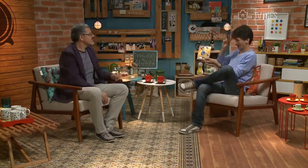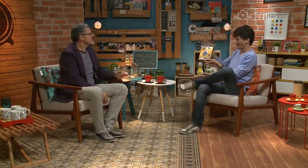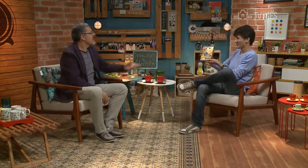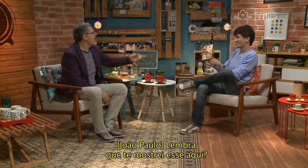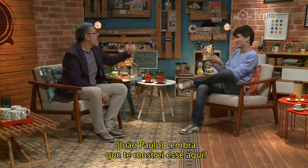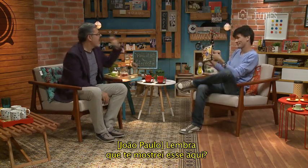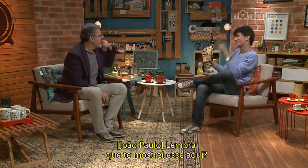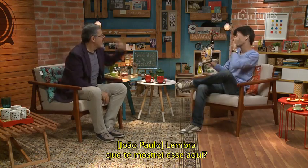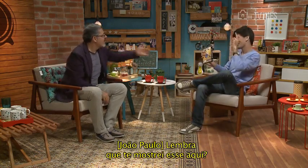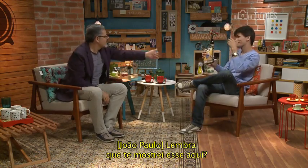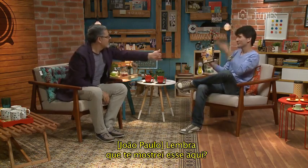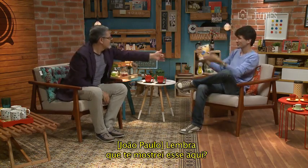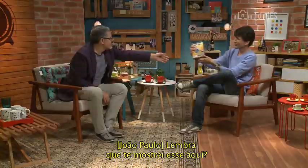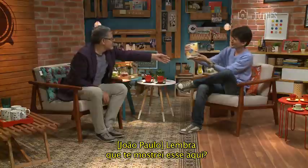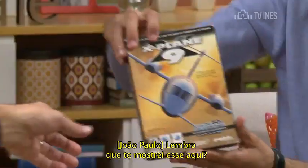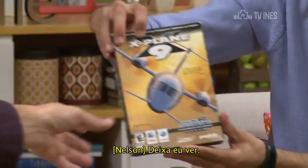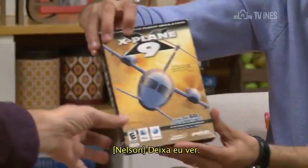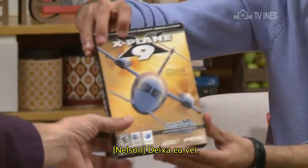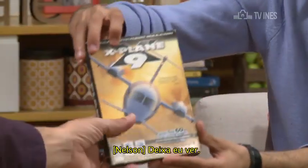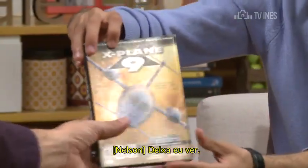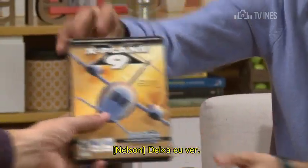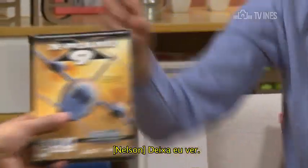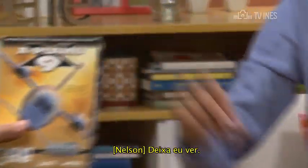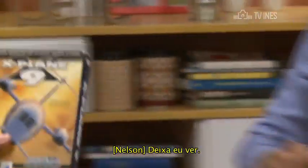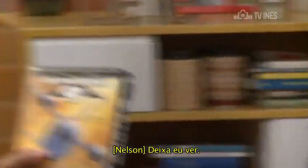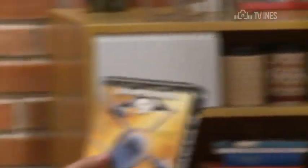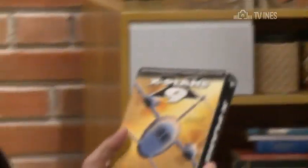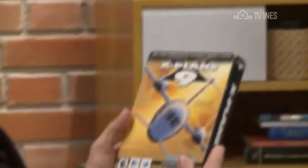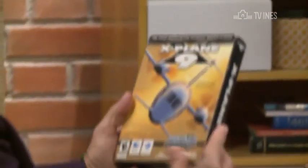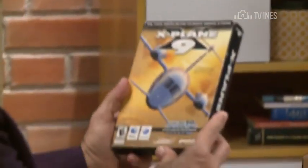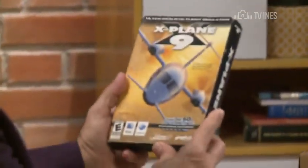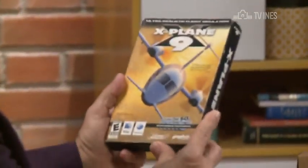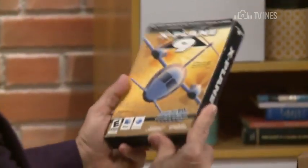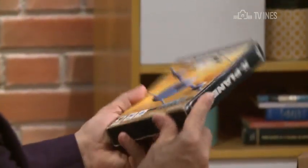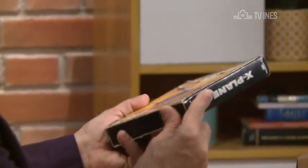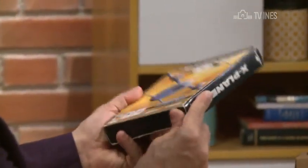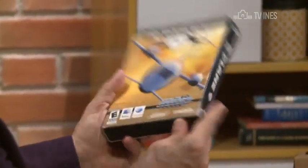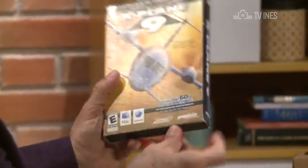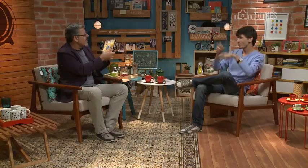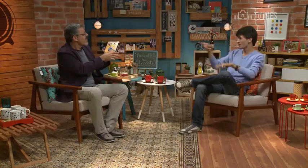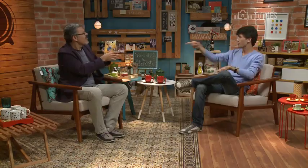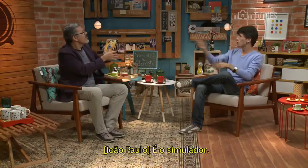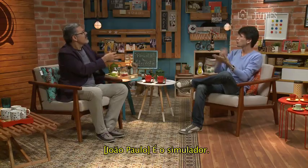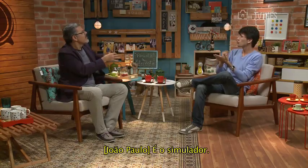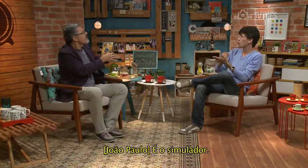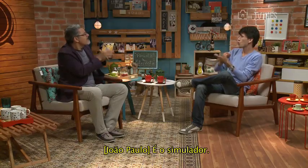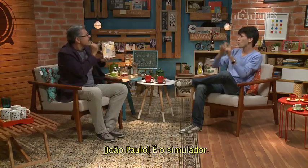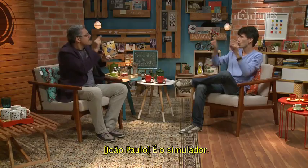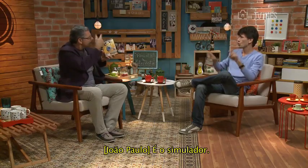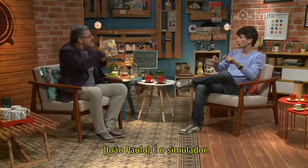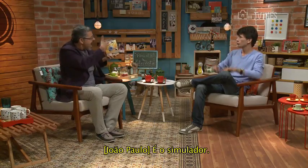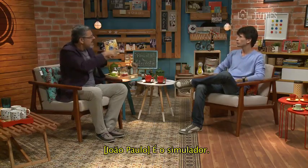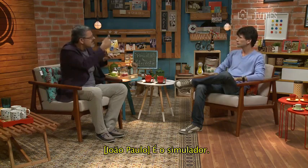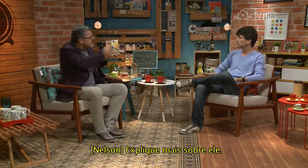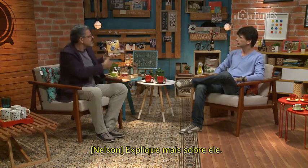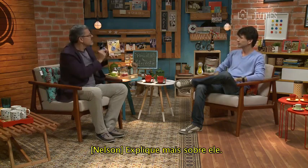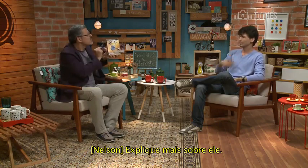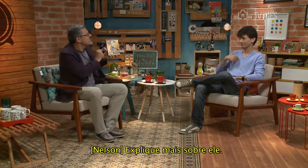E lembra que te mostrei esse aqui na deixa eu ver Esse é o simulador porque